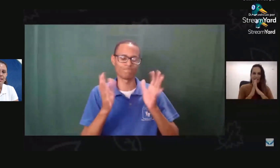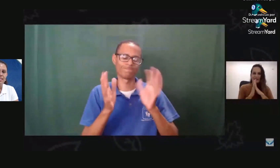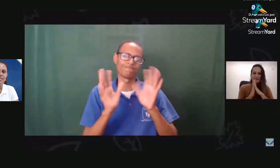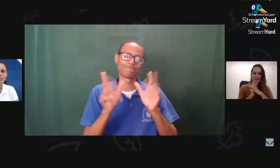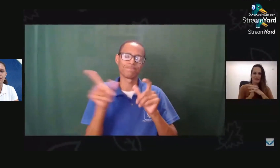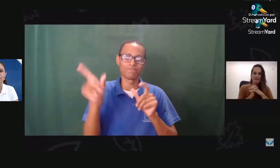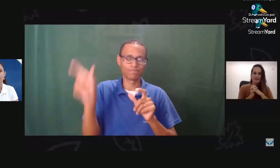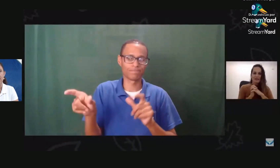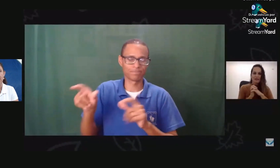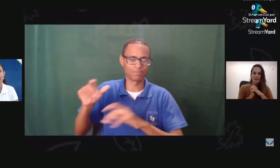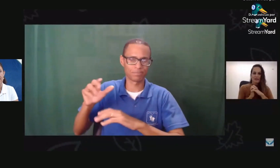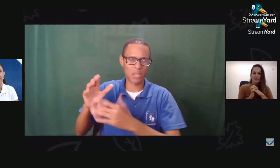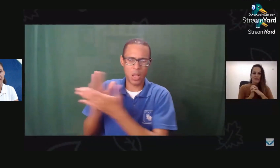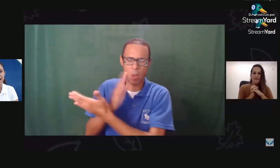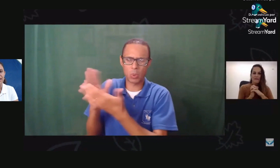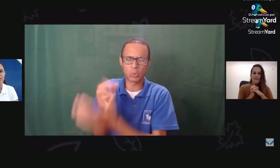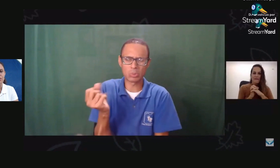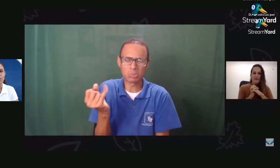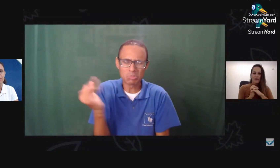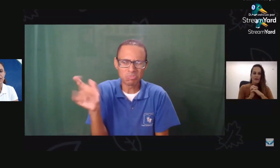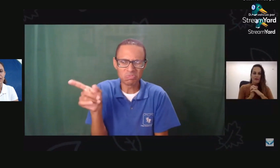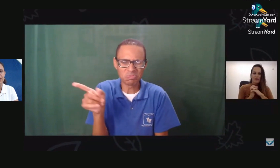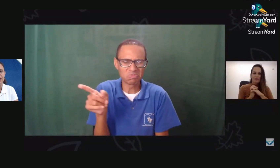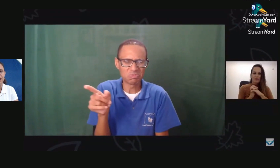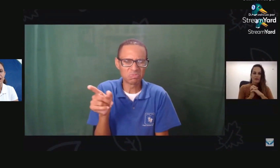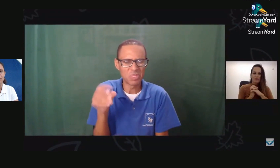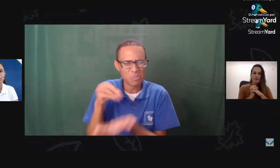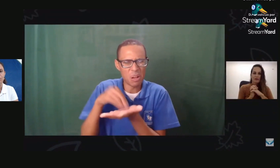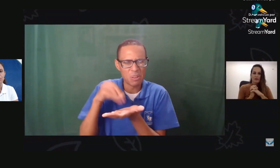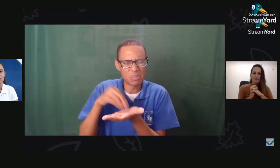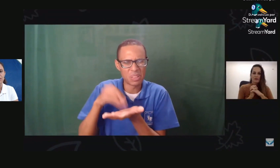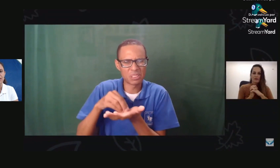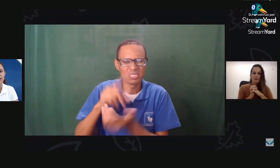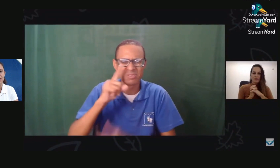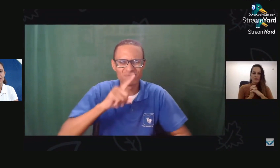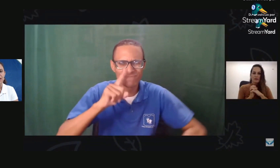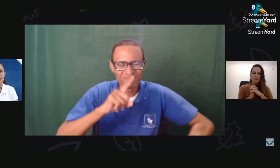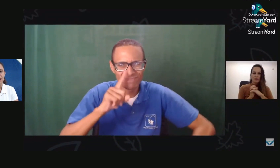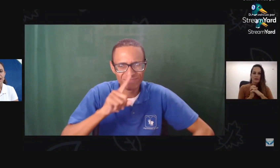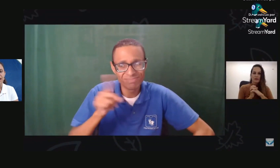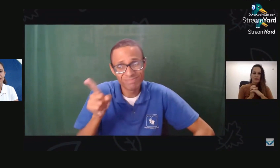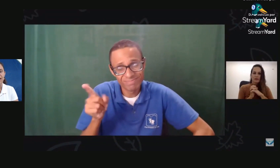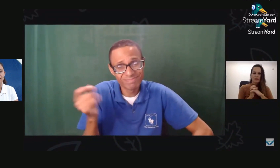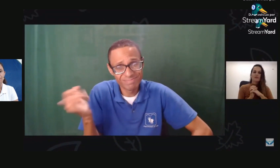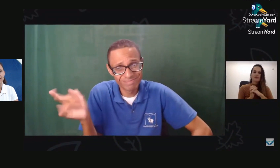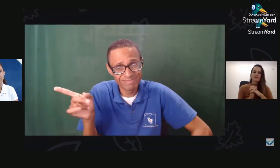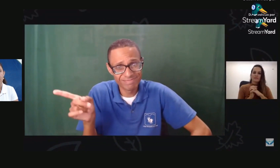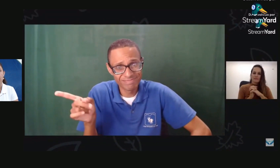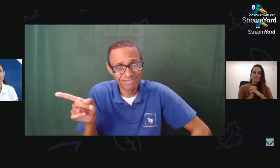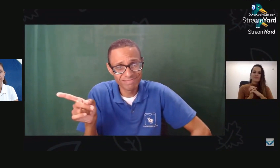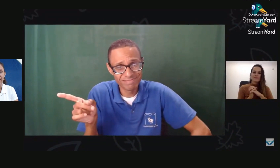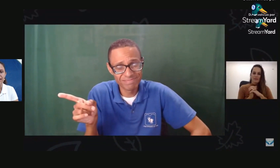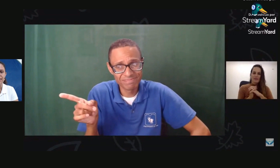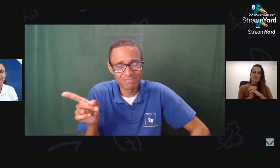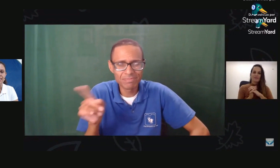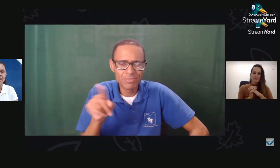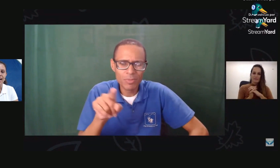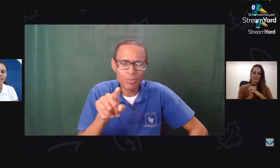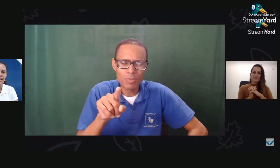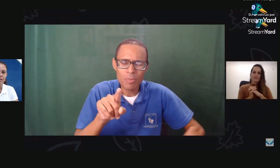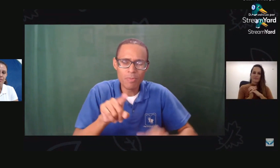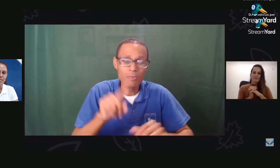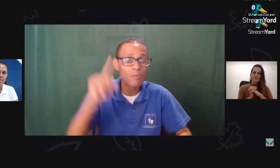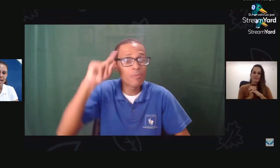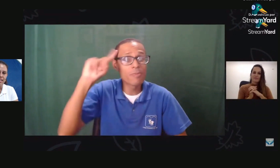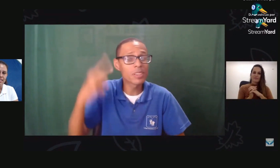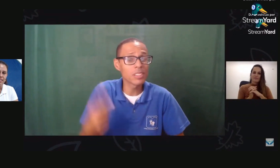Você, Vanessa, falou sobre língua de sinais, sobre alguns, né, percebeu algumas falhas nessa área